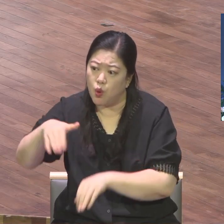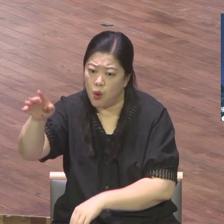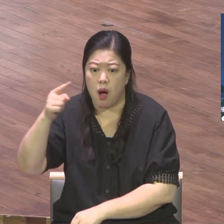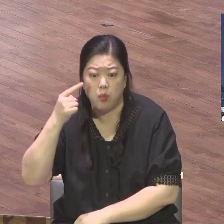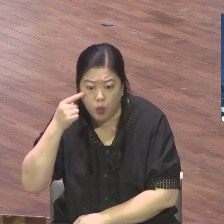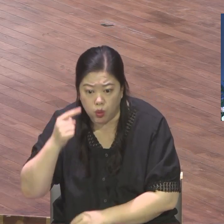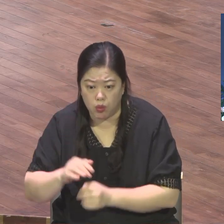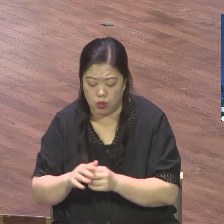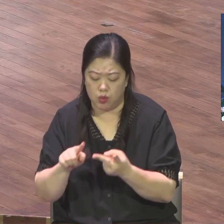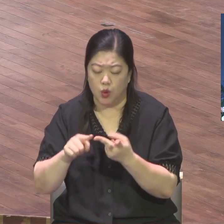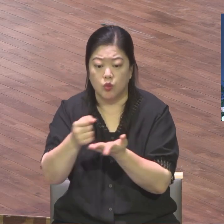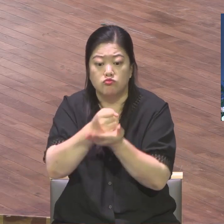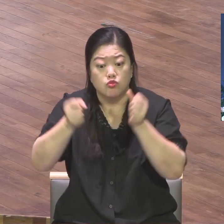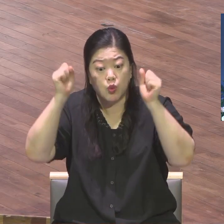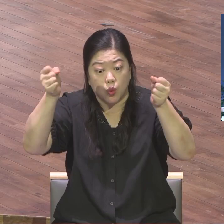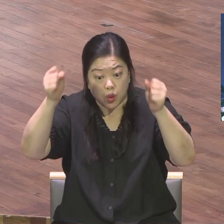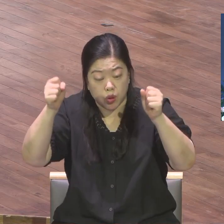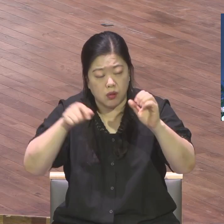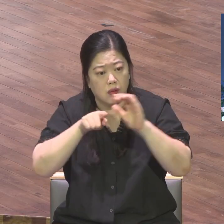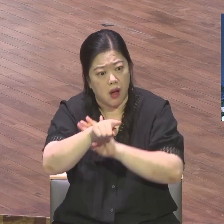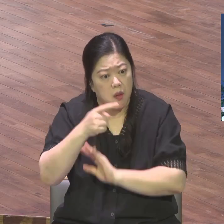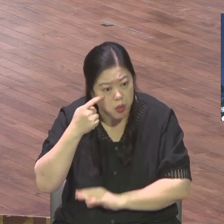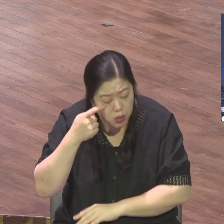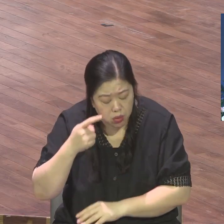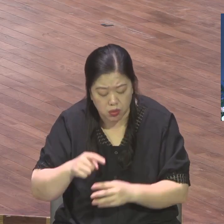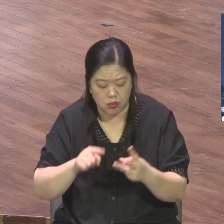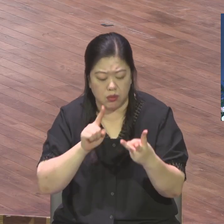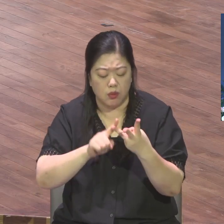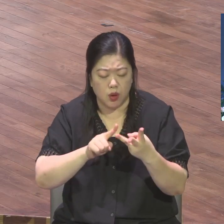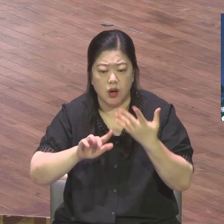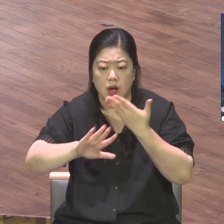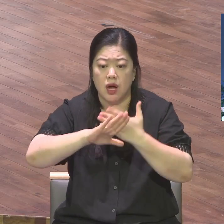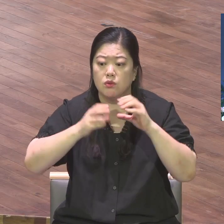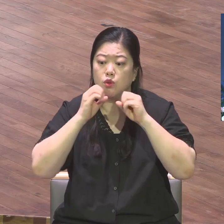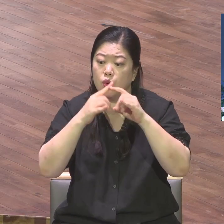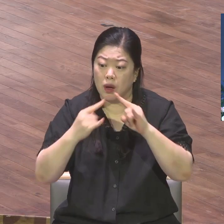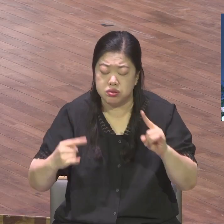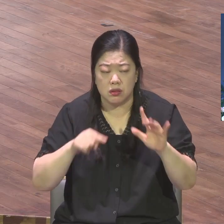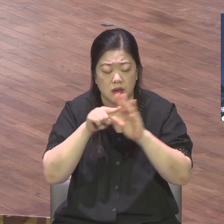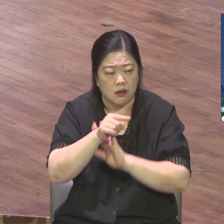믿음이 안 생기고 한번 따라가보고 따라 하나 당겨보세요. 믿음이 생겨요.